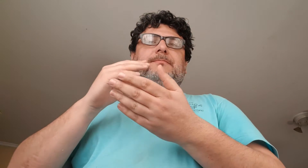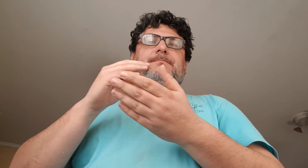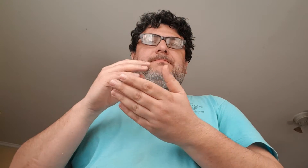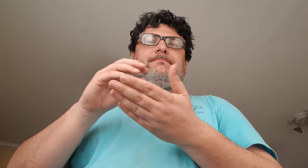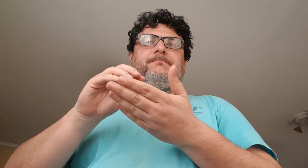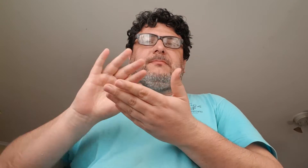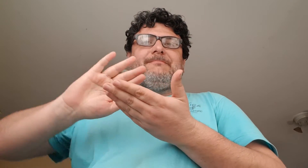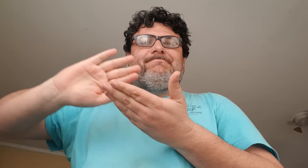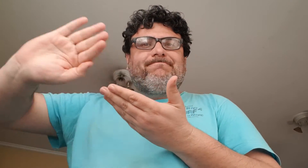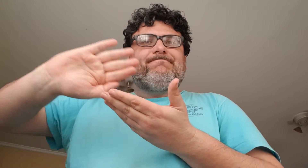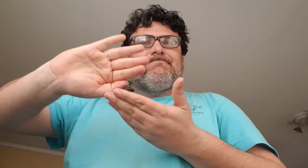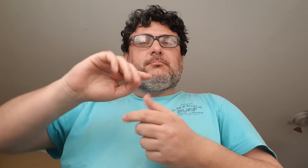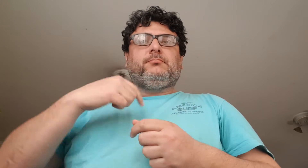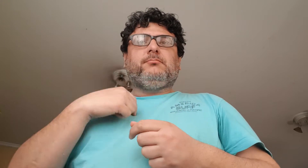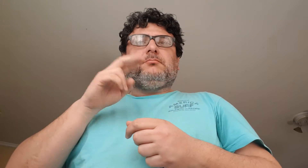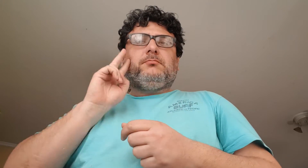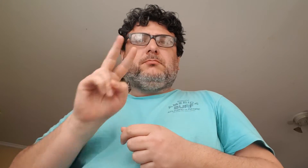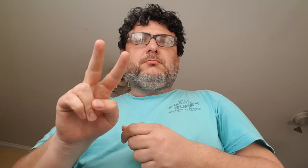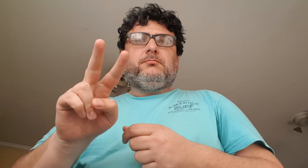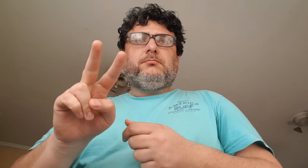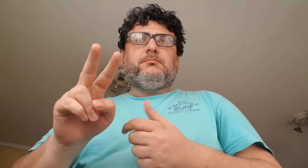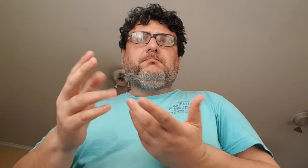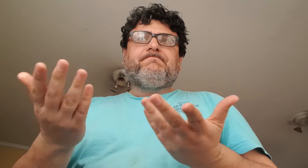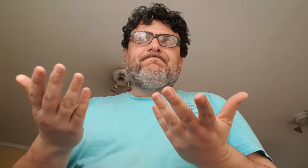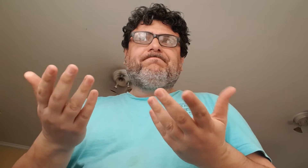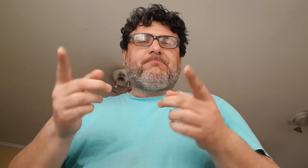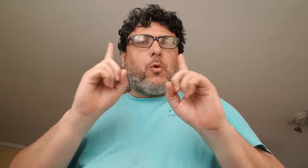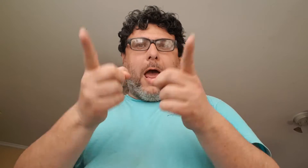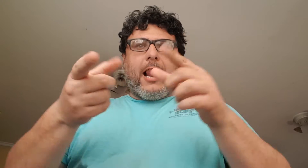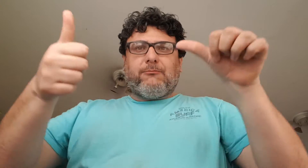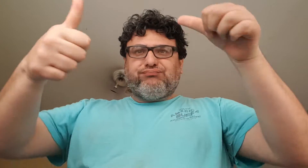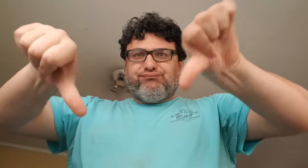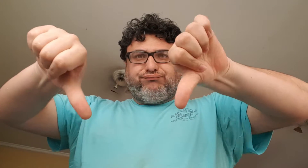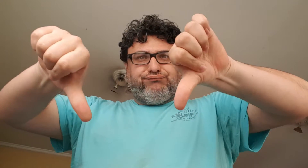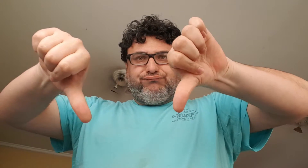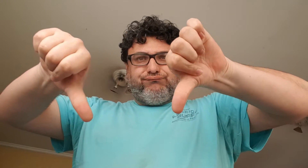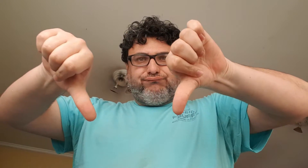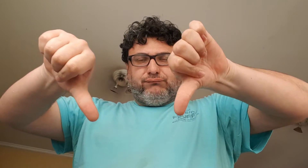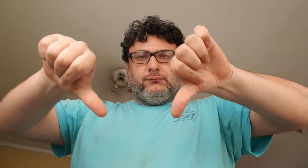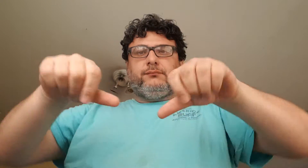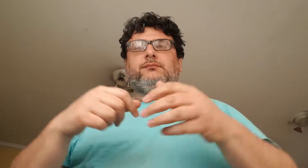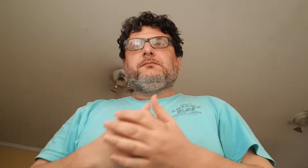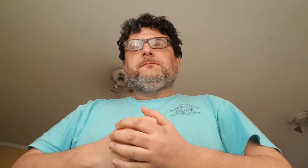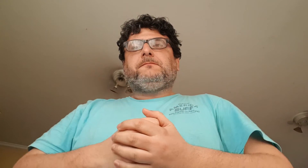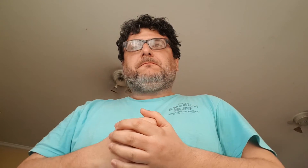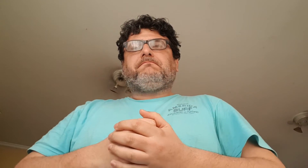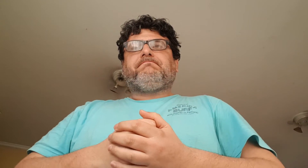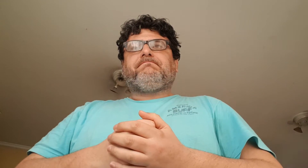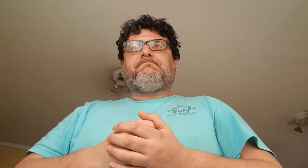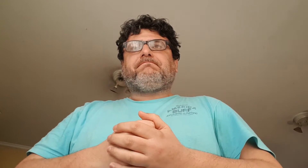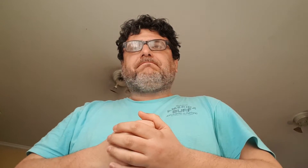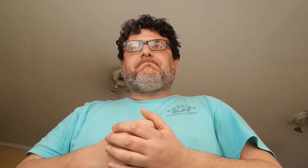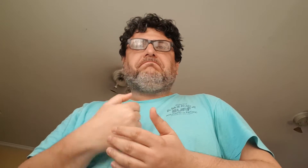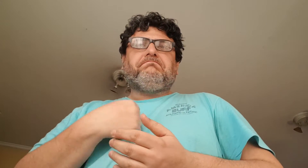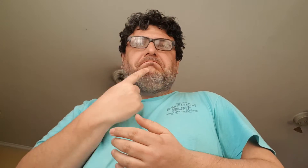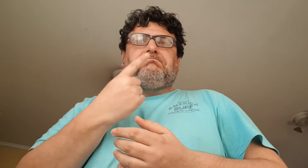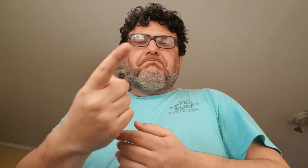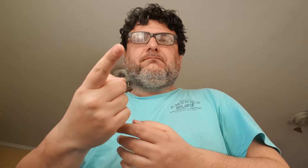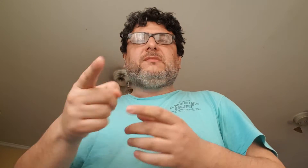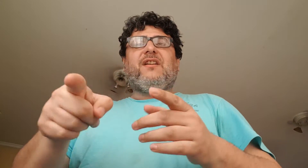última oportunidad de defensa. Dentro de unas horas, en la Cámara de Diputados, va a ser